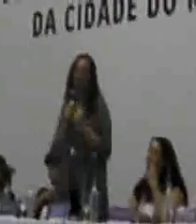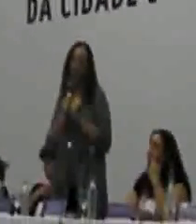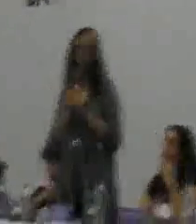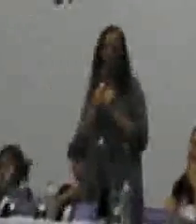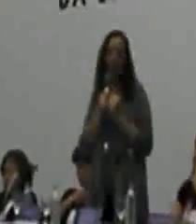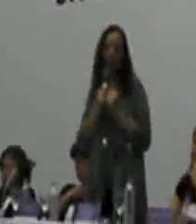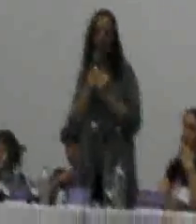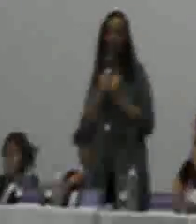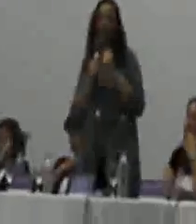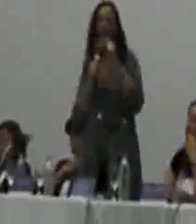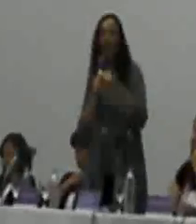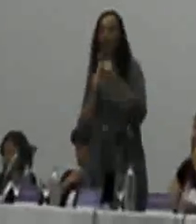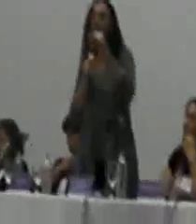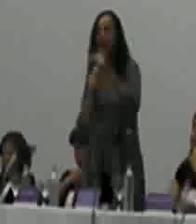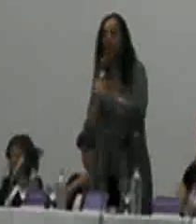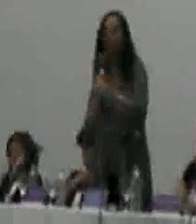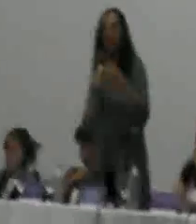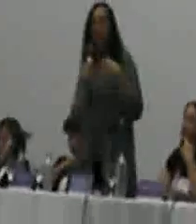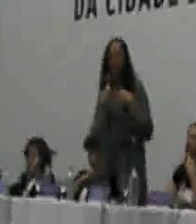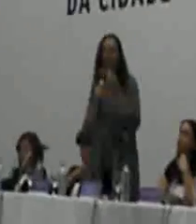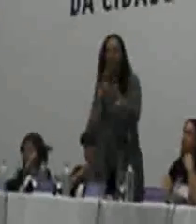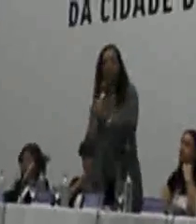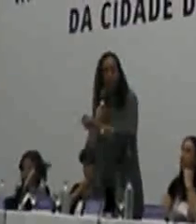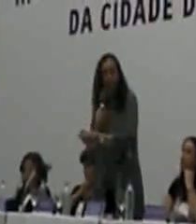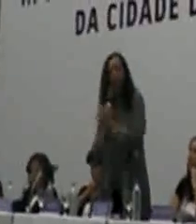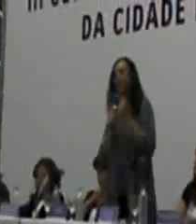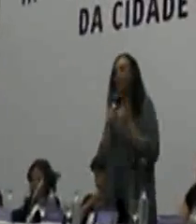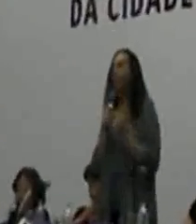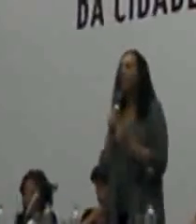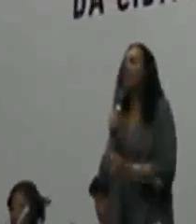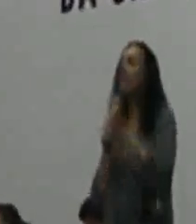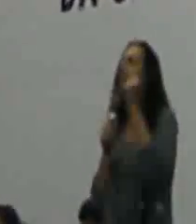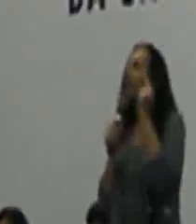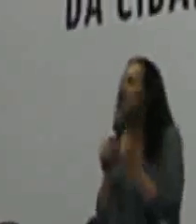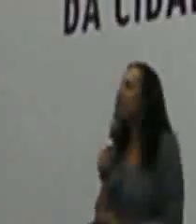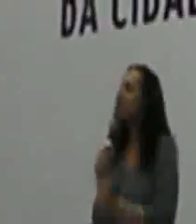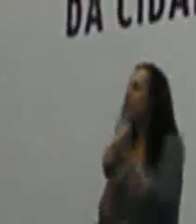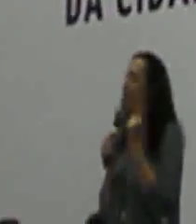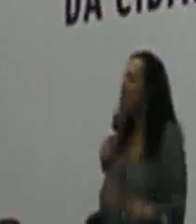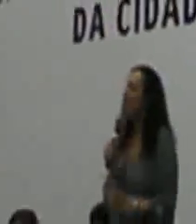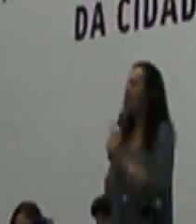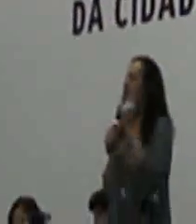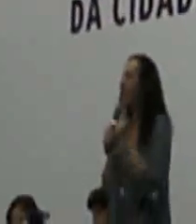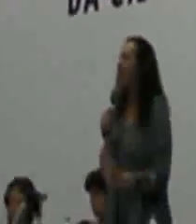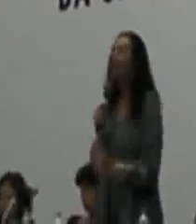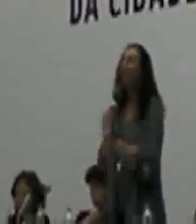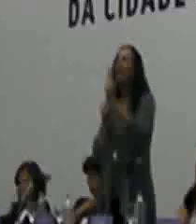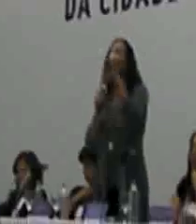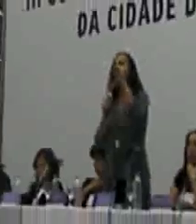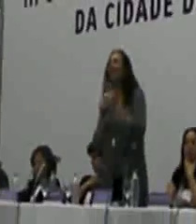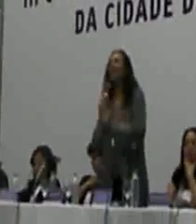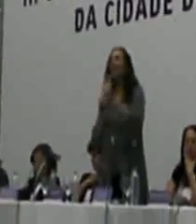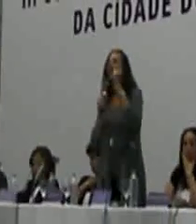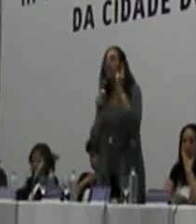que os prefeitores têm que cumprir. Ali está escrito, eu afirmo que eu que escrevi, que tem que ter o centro de referência para a mulher